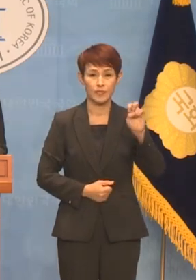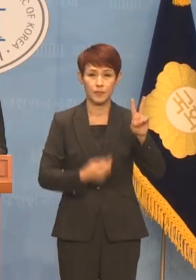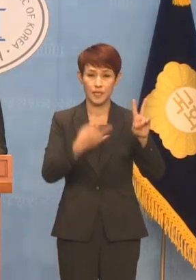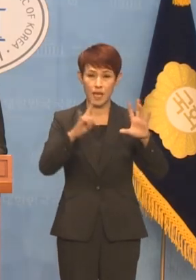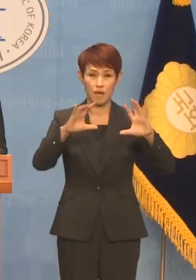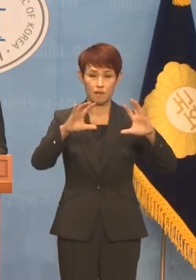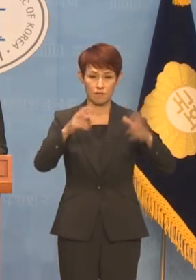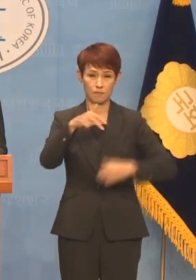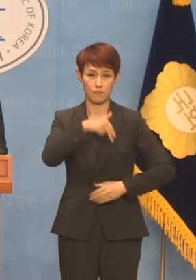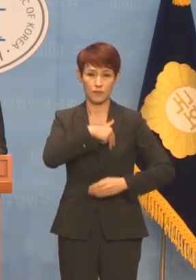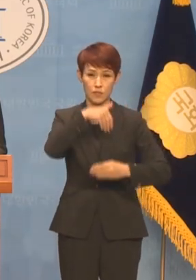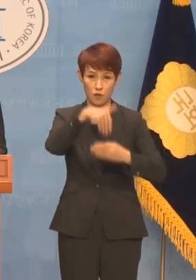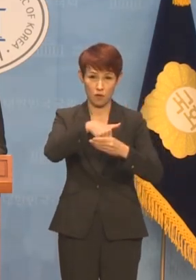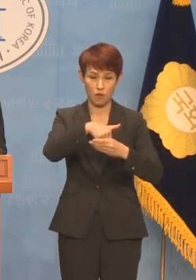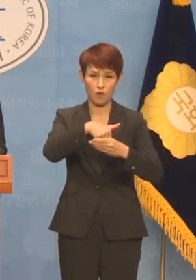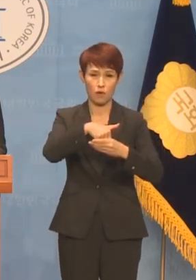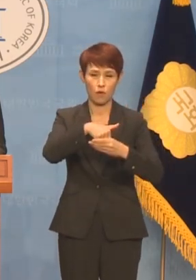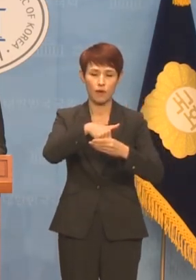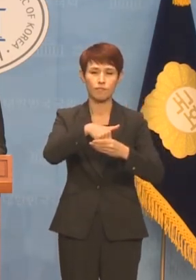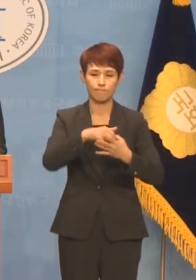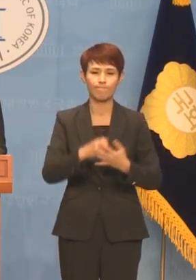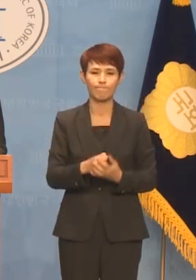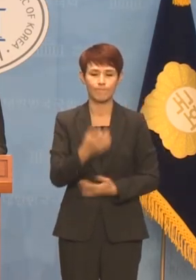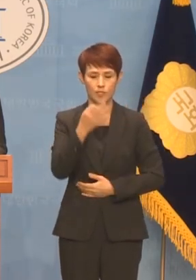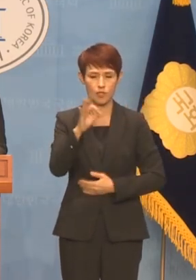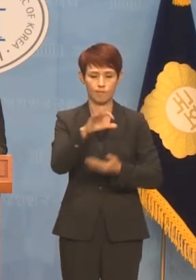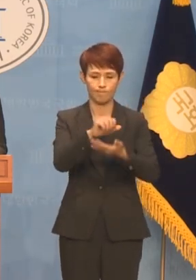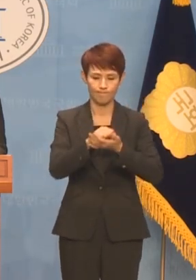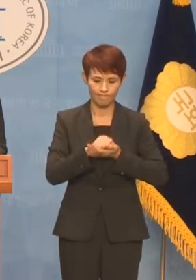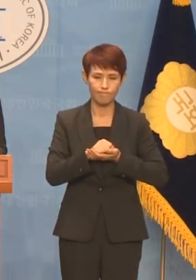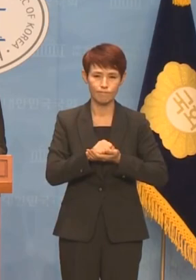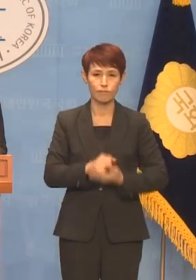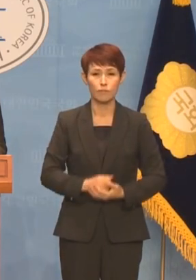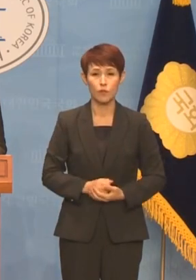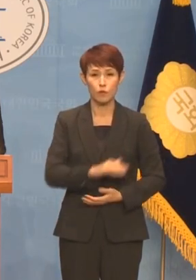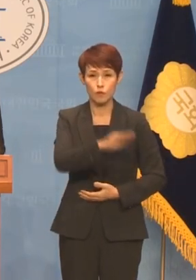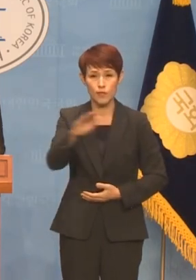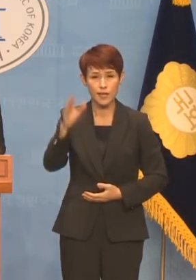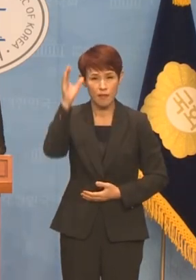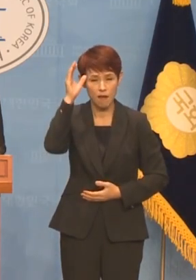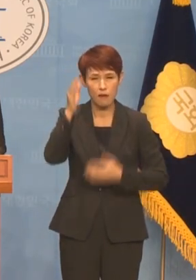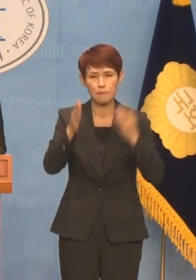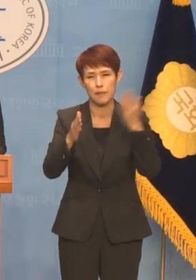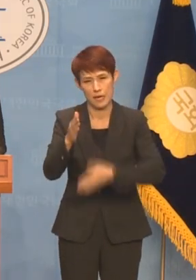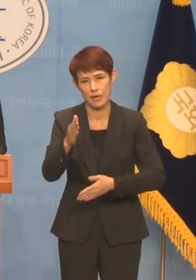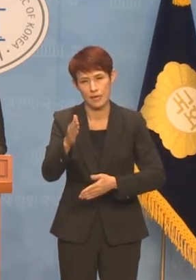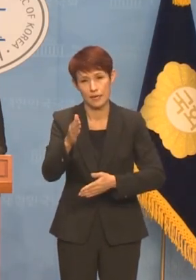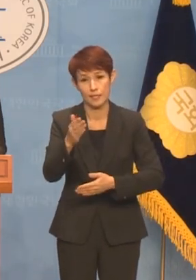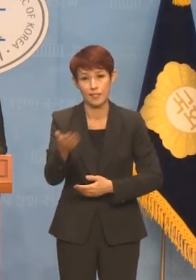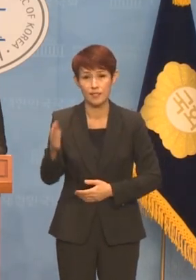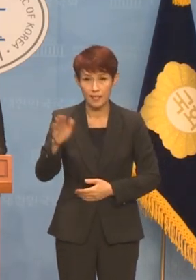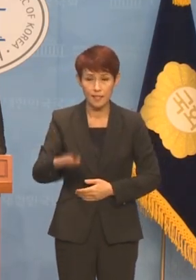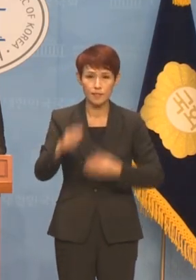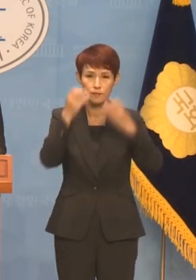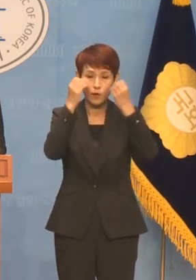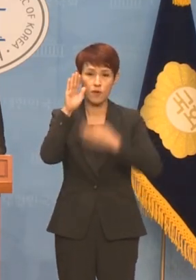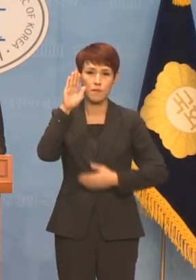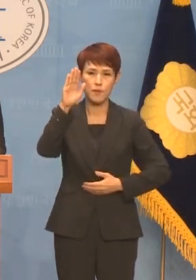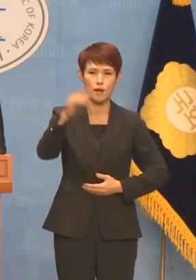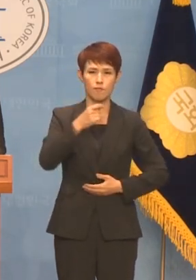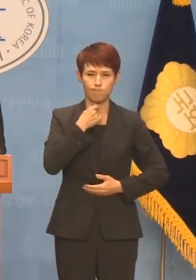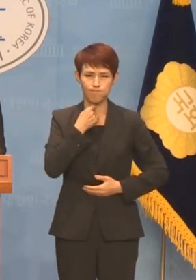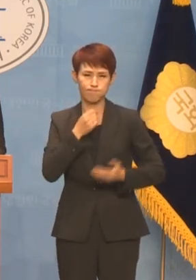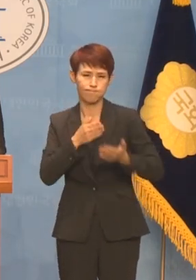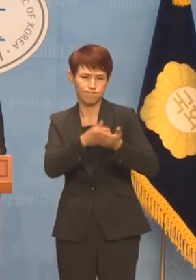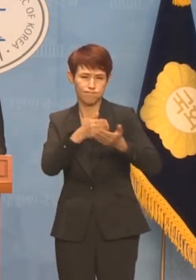총선 결과를 겸허히 수용합니다. 비록 우리의 기대에 미치진 못했지만 새로운 미래의 목소리에 귀